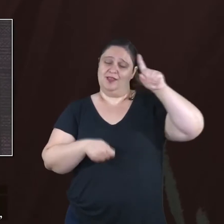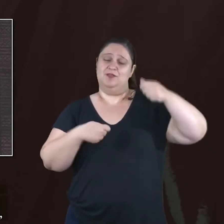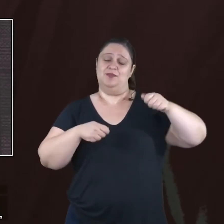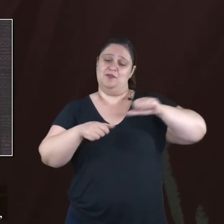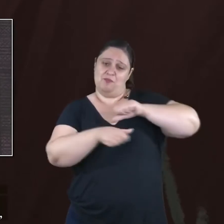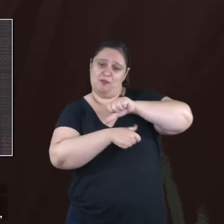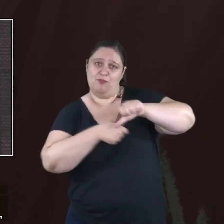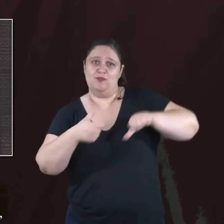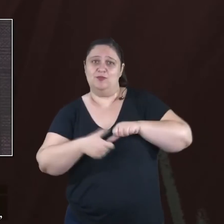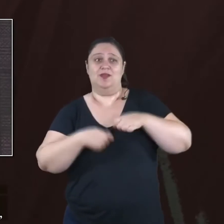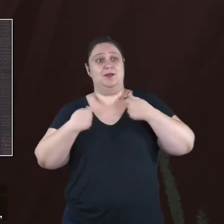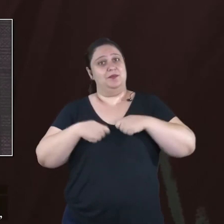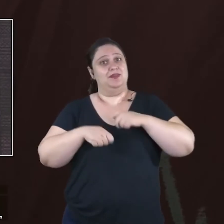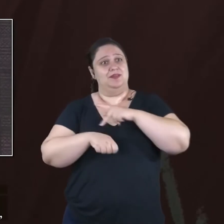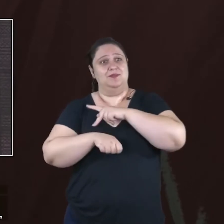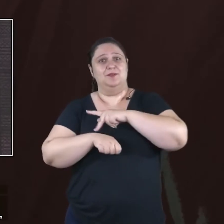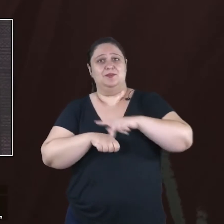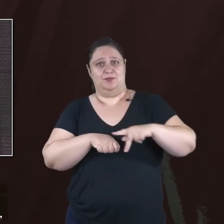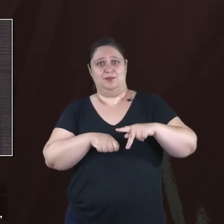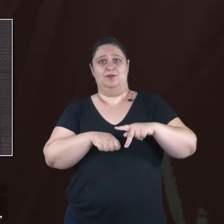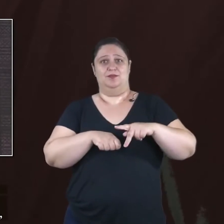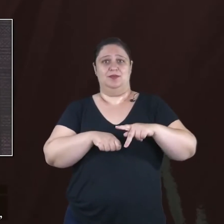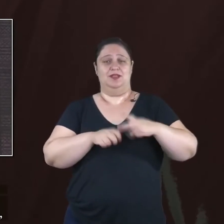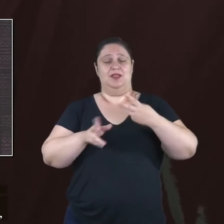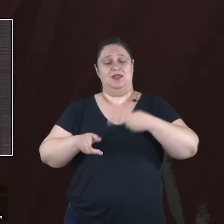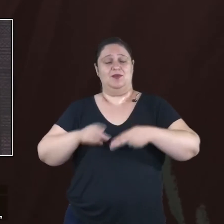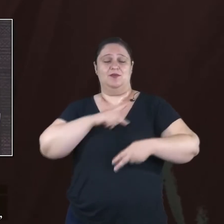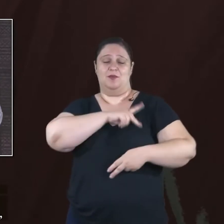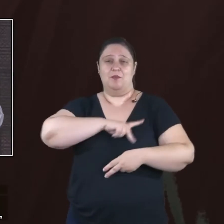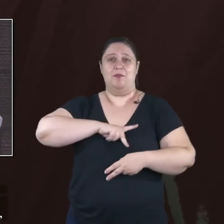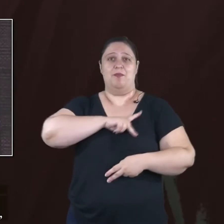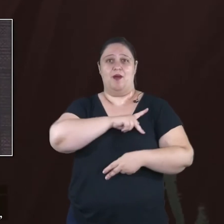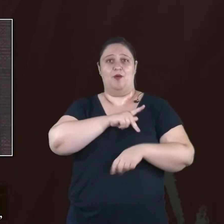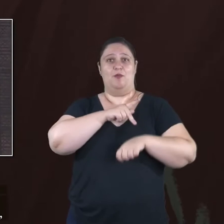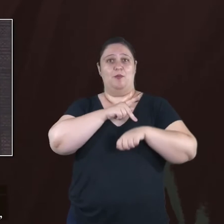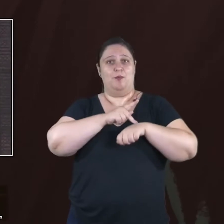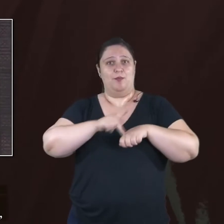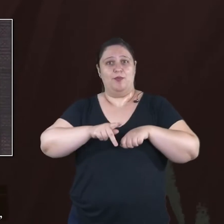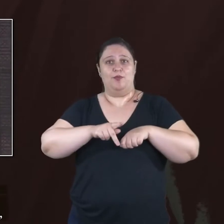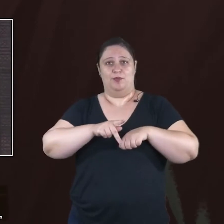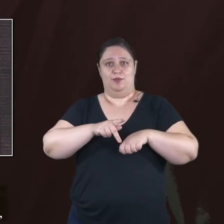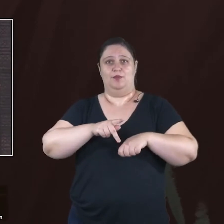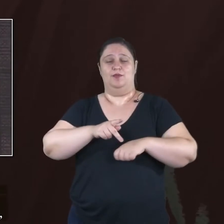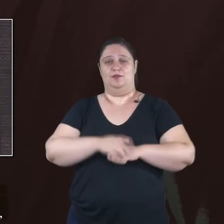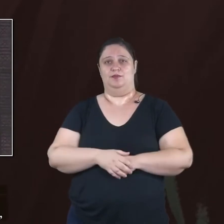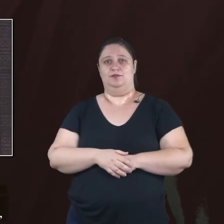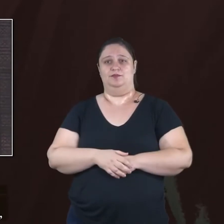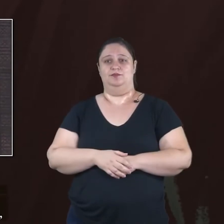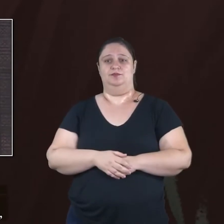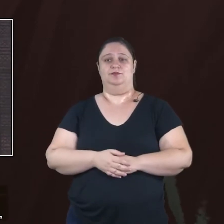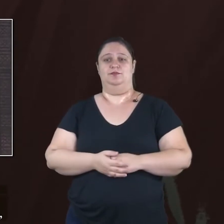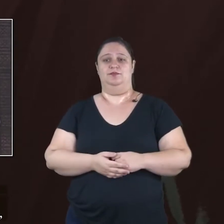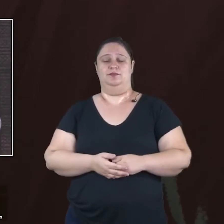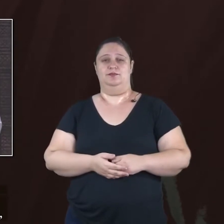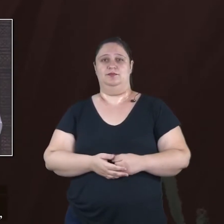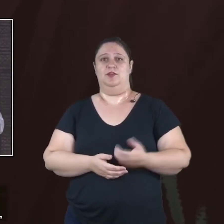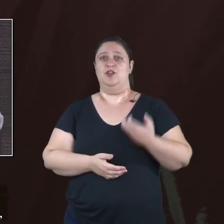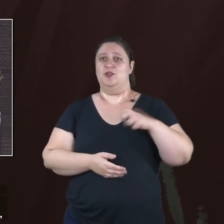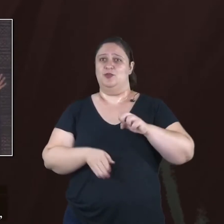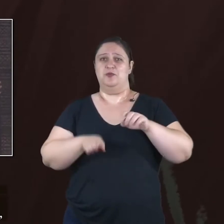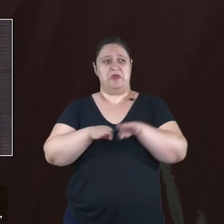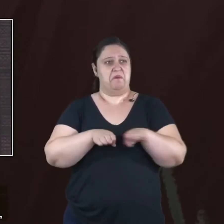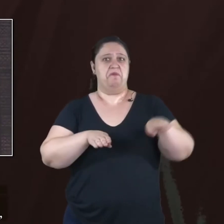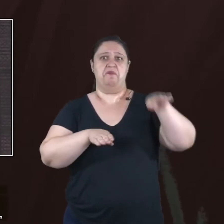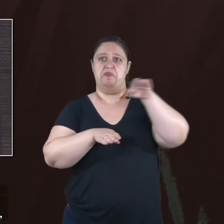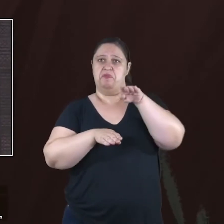essa pureza que havia no apóstolo Paulo. A gente faz tudo isso, irmãos, não é para a gente galgar posição, não é